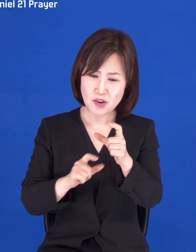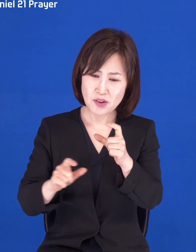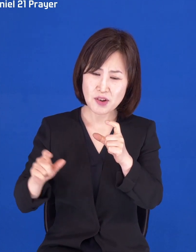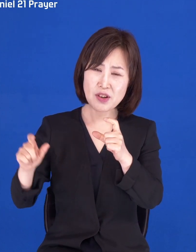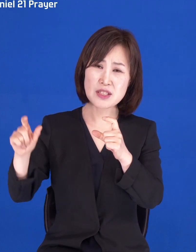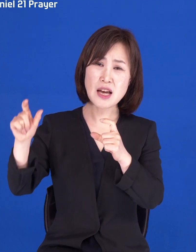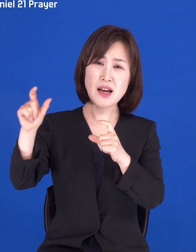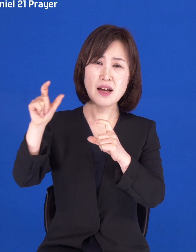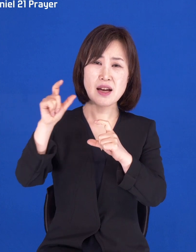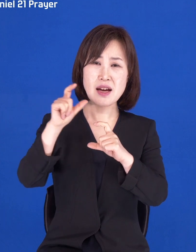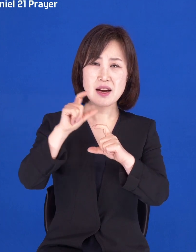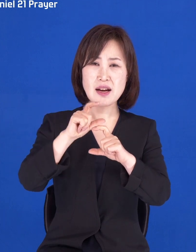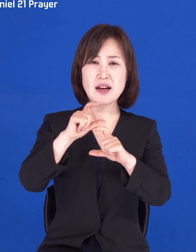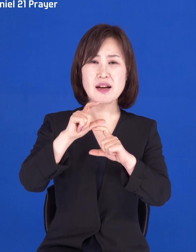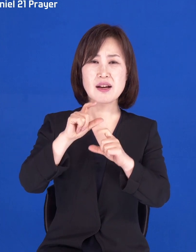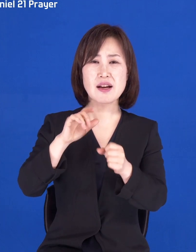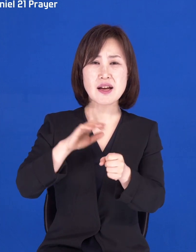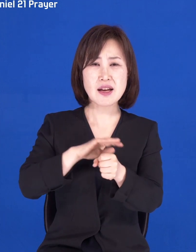더욱